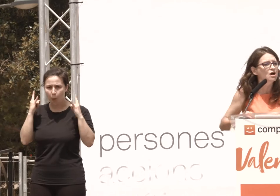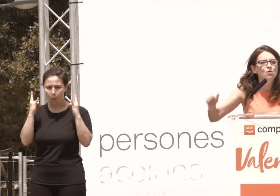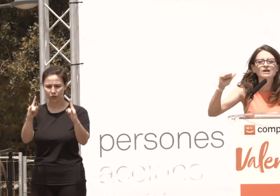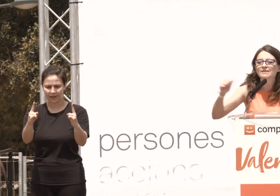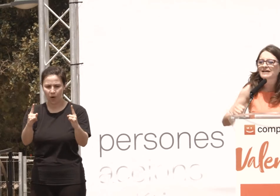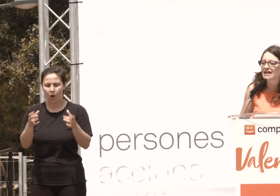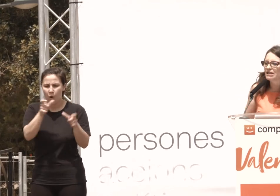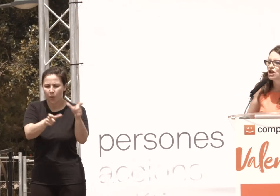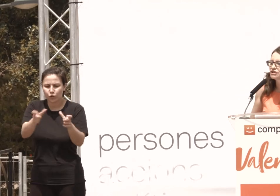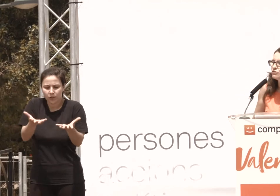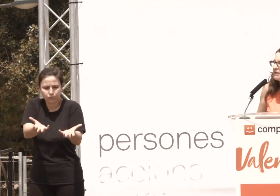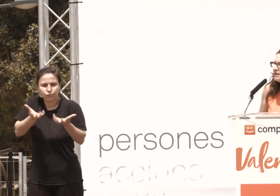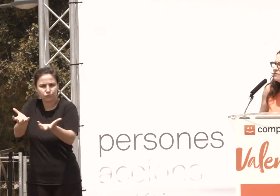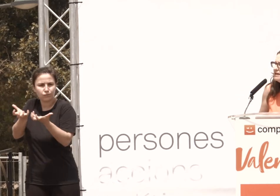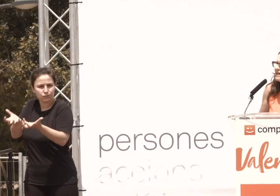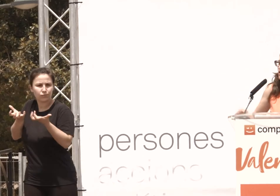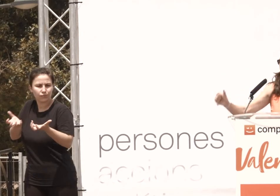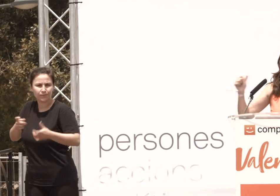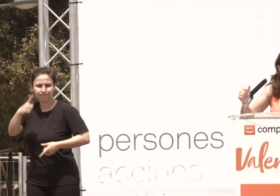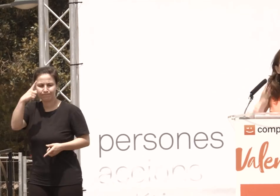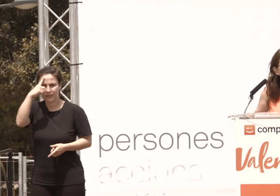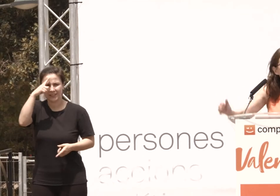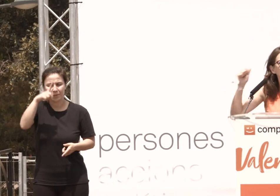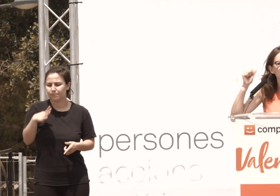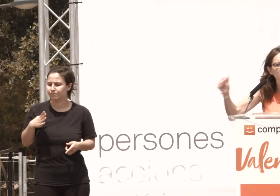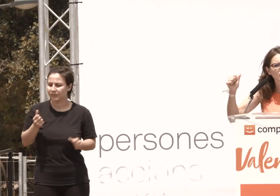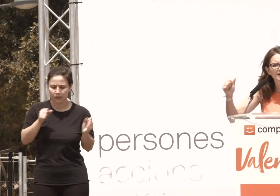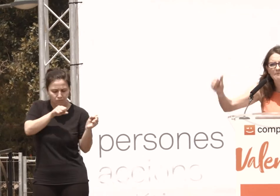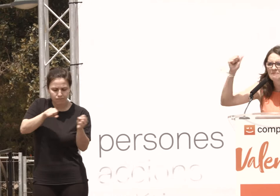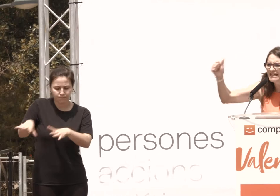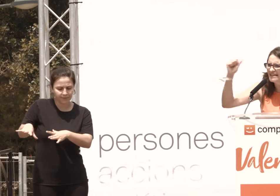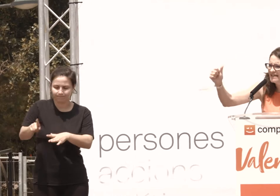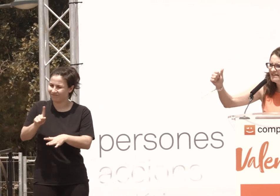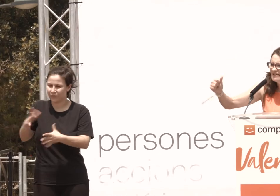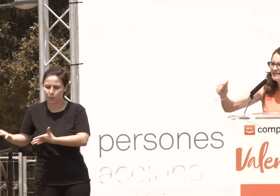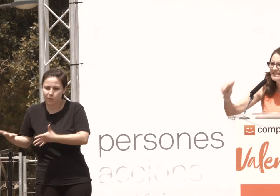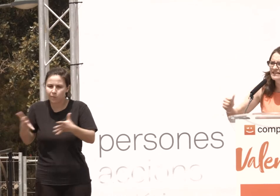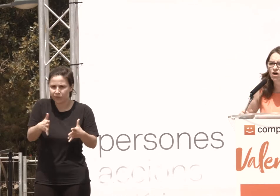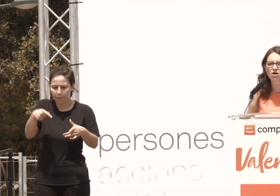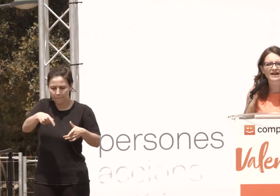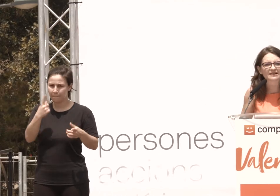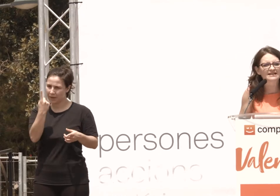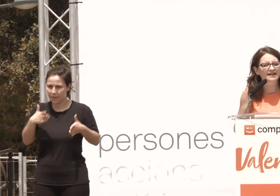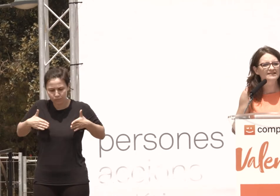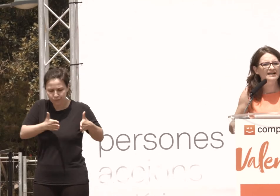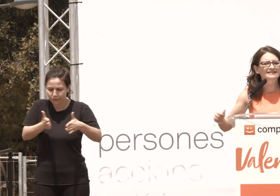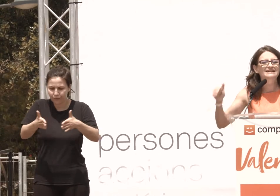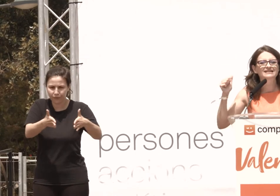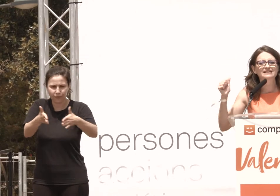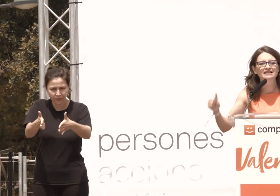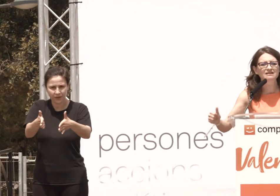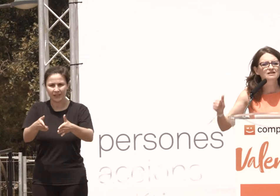persones, un lema que era ben nostre, ho sabeu, i no vam renunciar fins que això no era la primera guia d'este nou govern en la